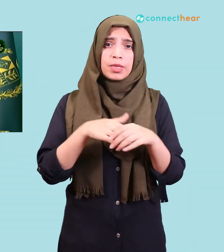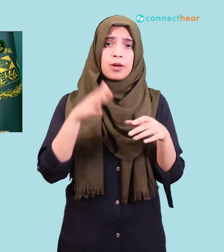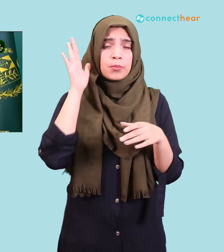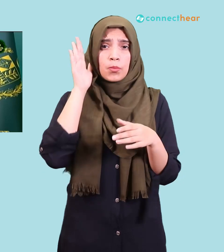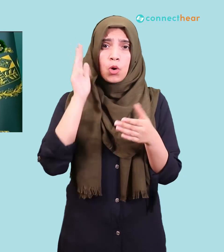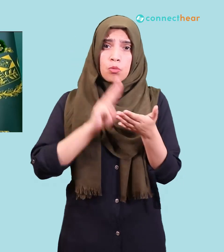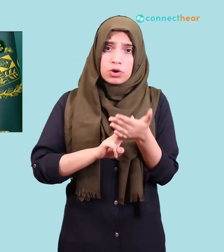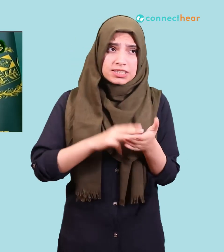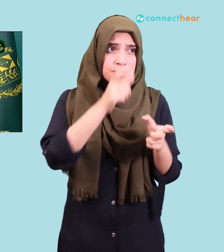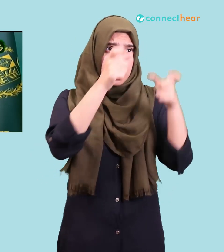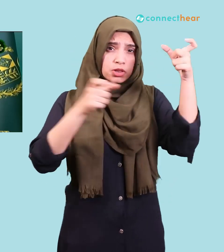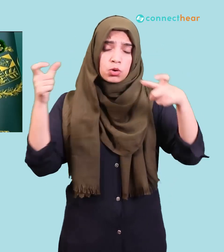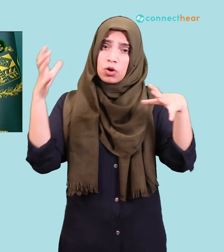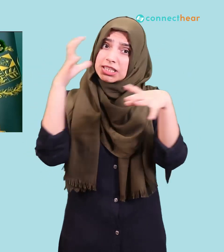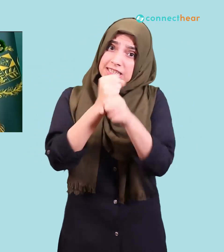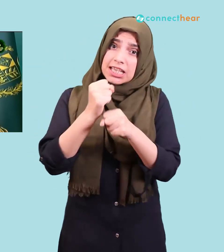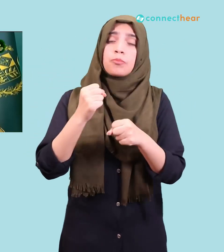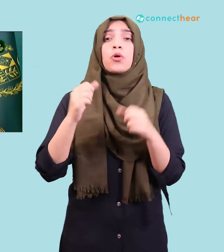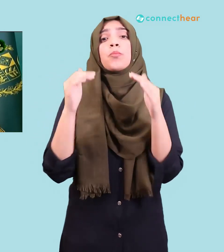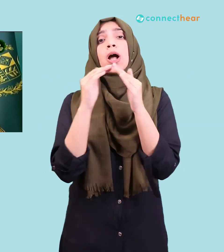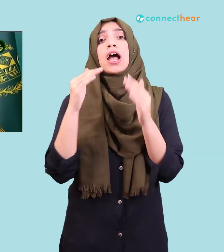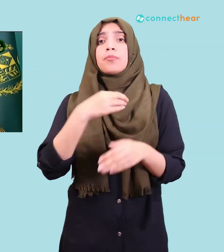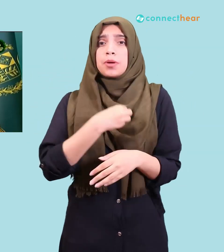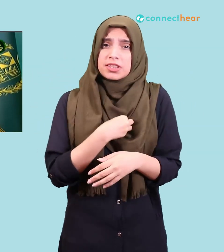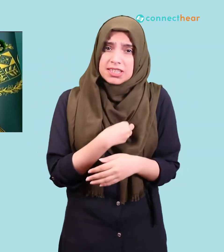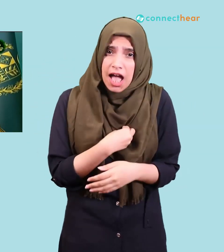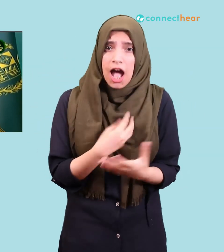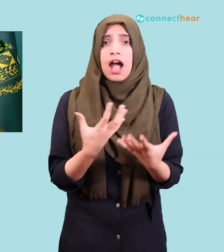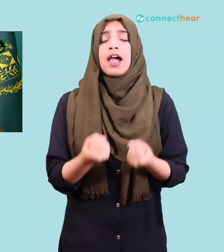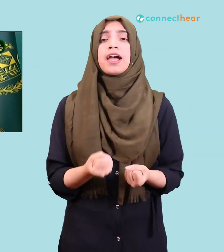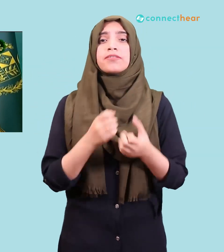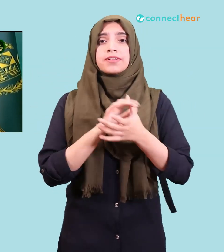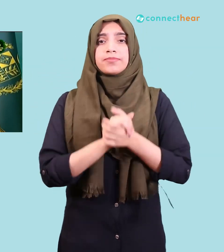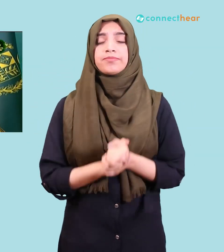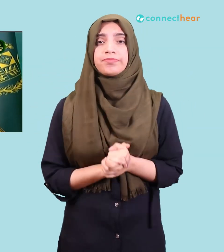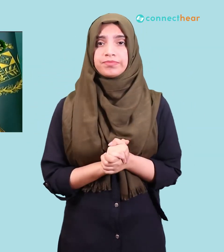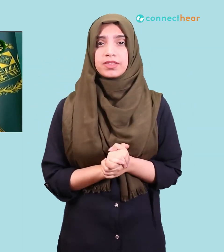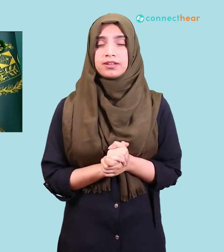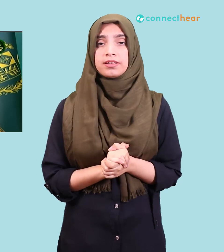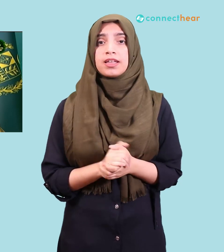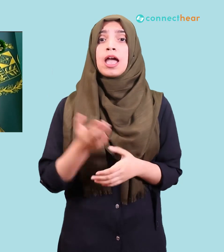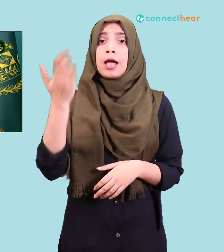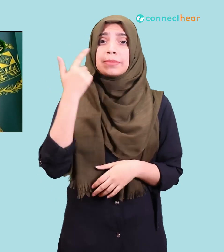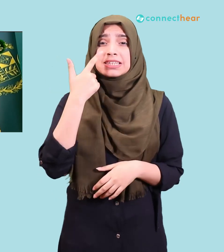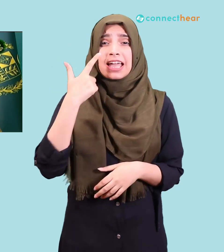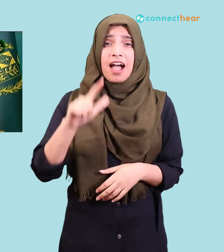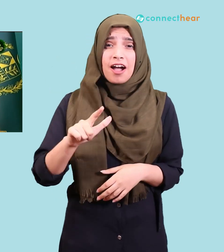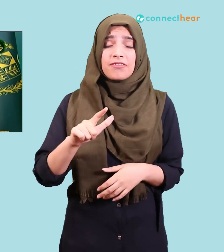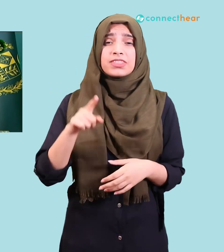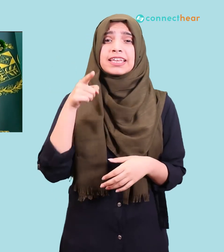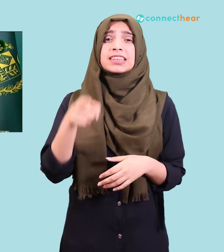पिछले हफ्ते और ये जो अफसोसनाक हालात हुए, एक जमात ने ऐसे